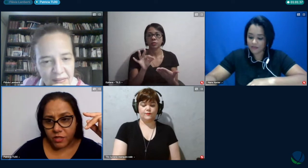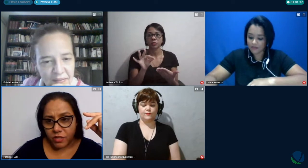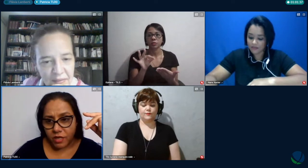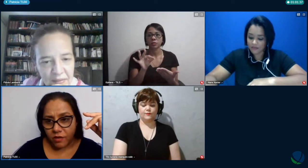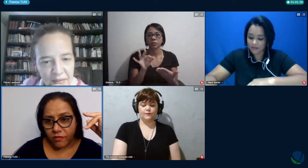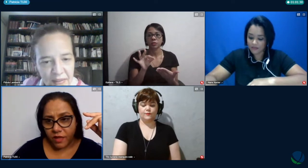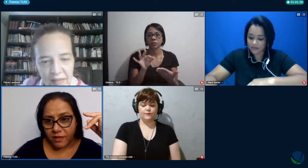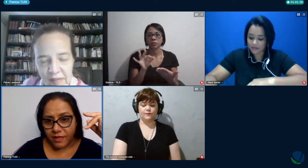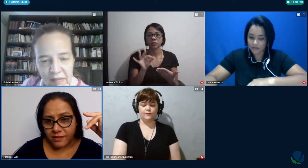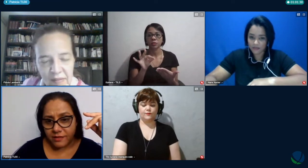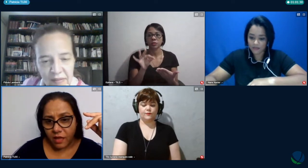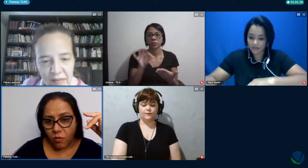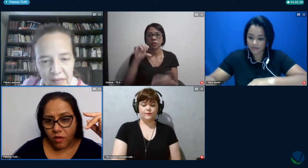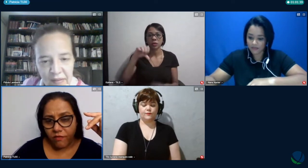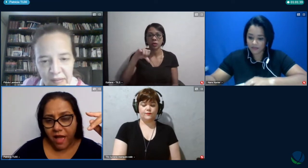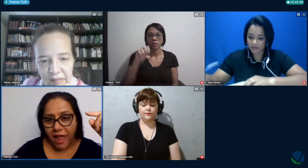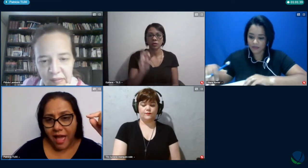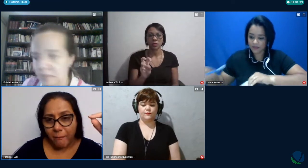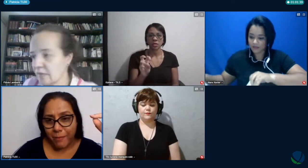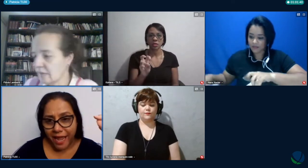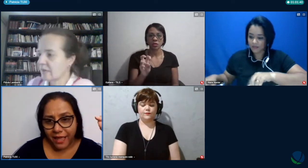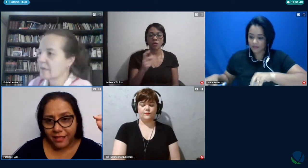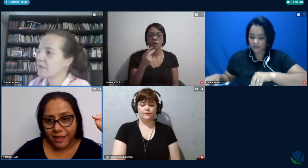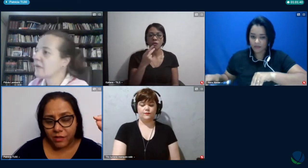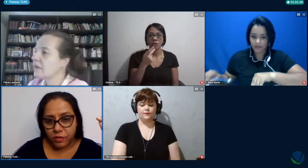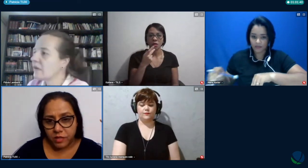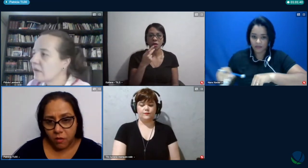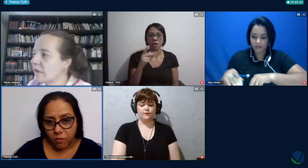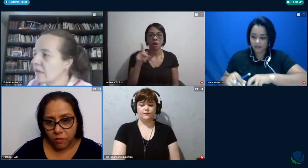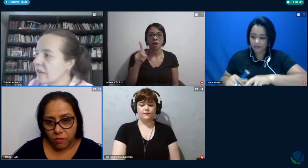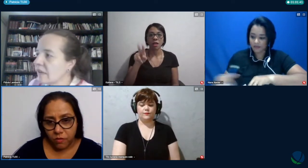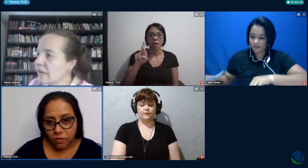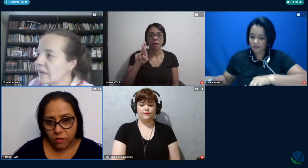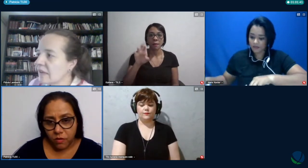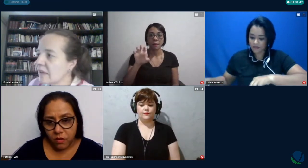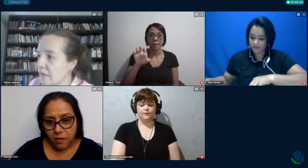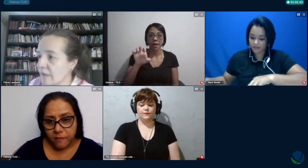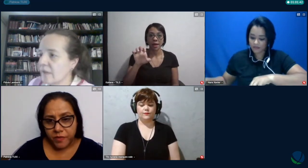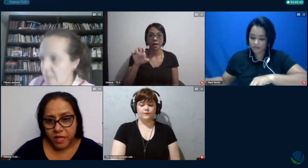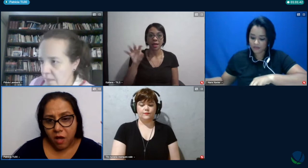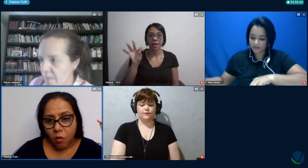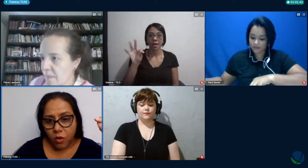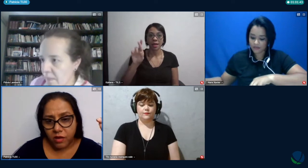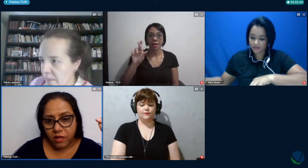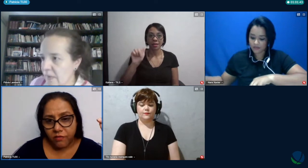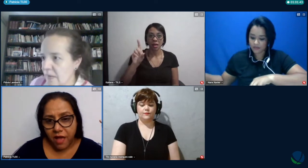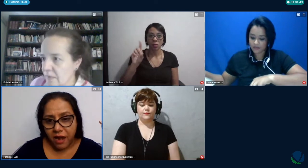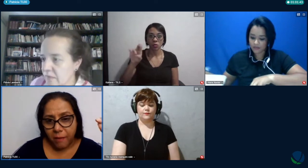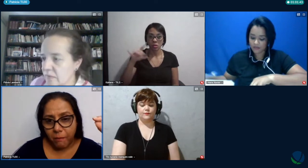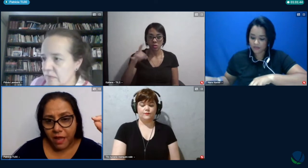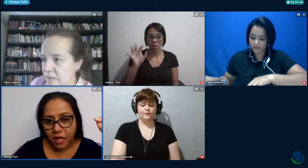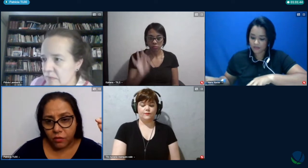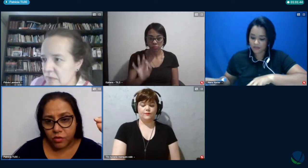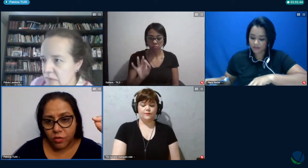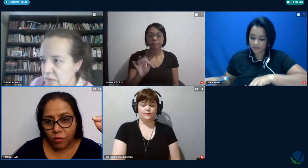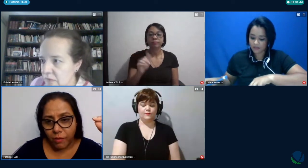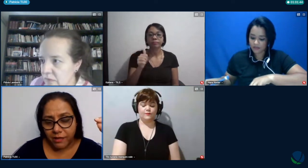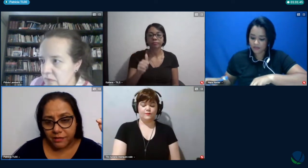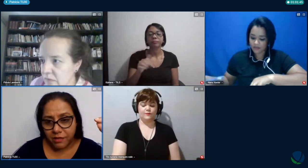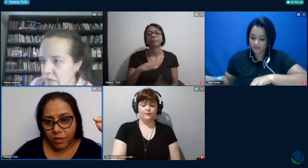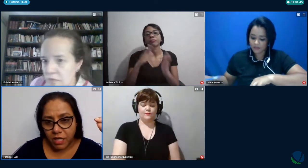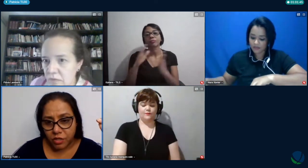na página 95, que fala a pré-tradução. E a outra que fala plano